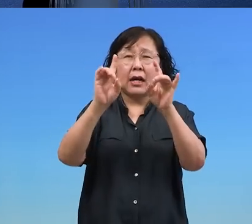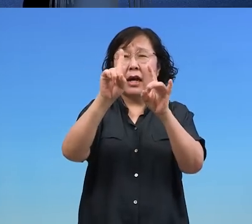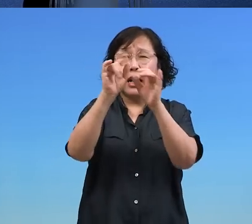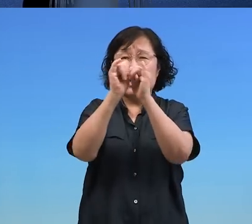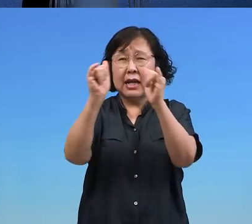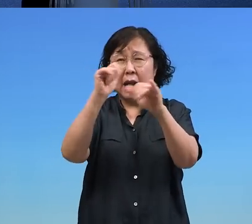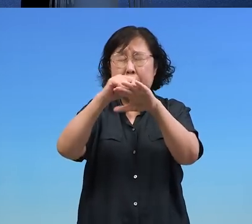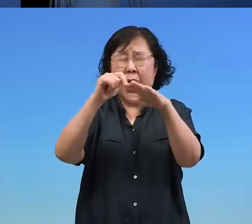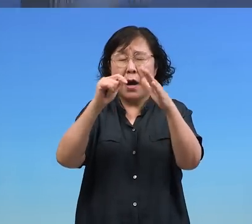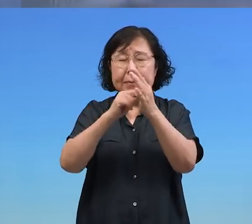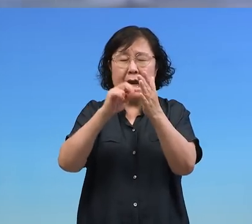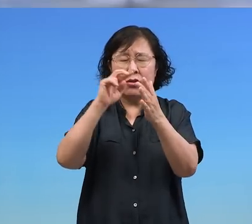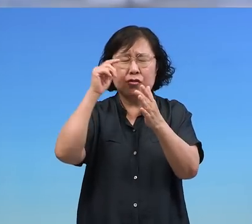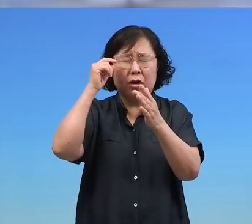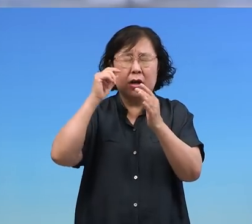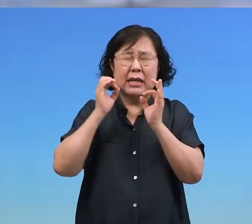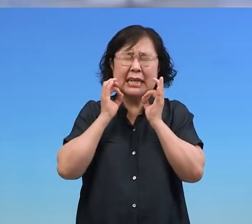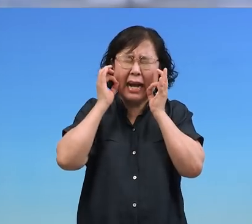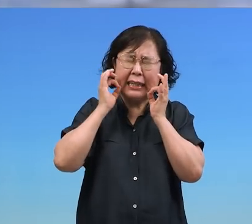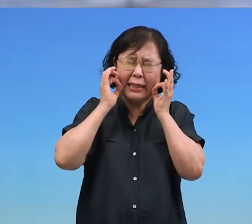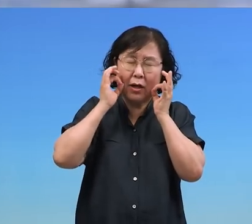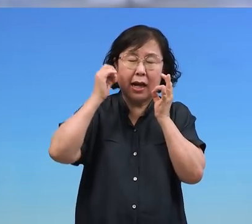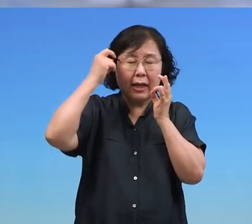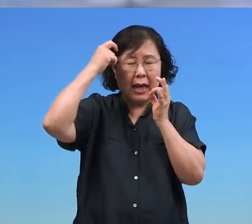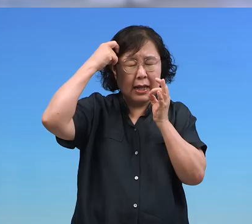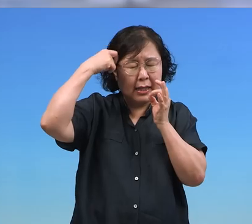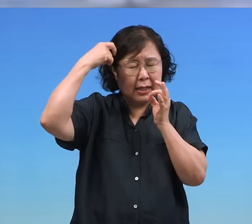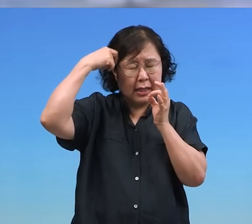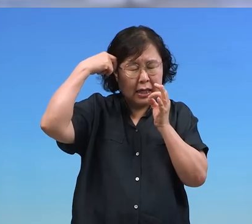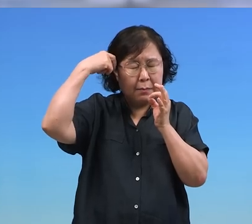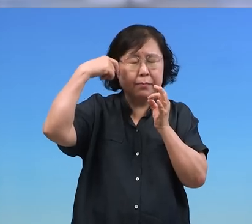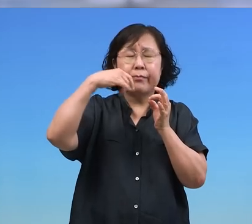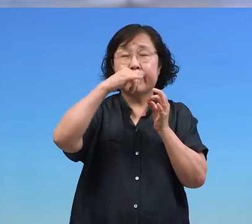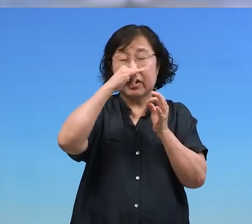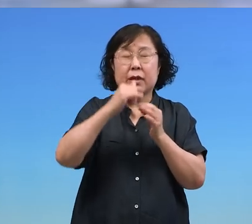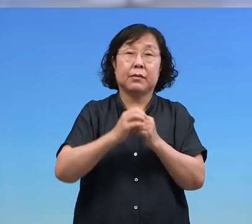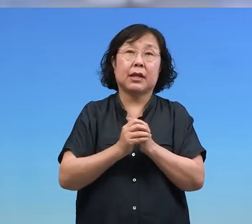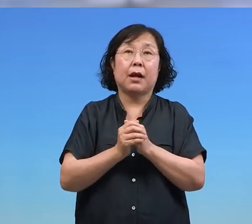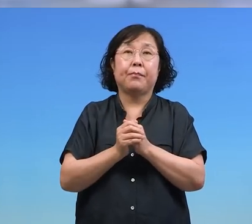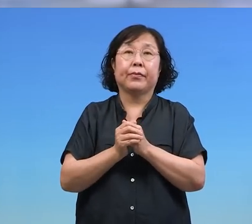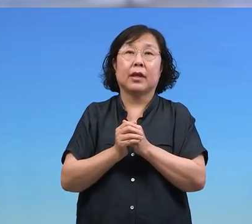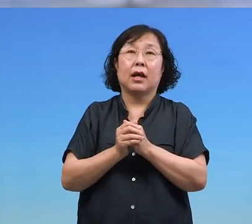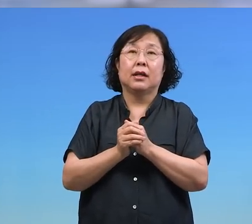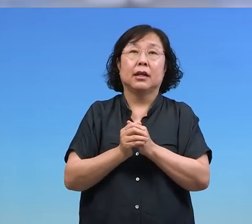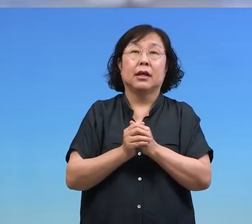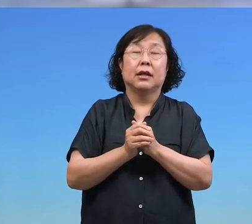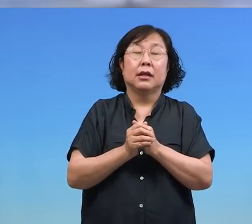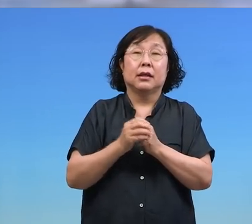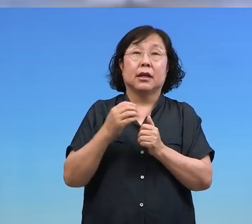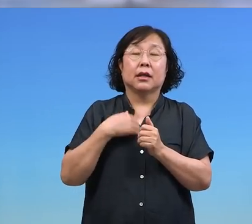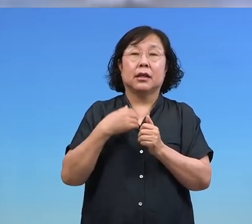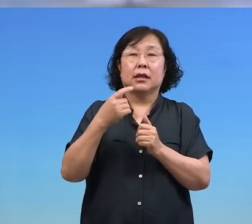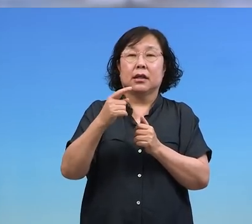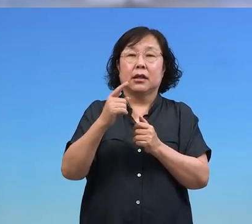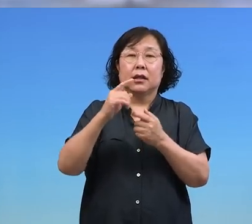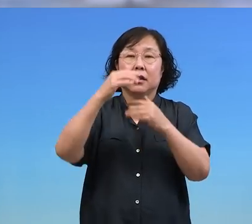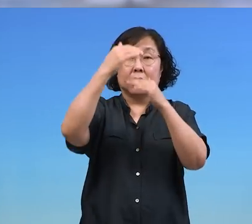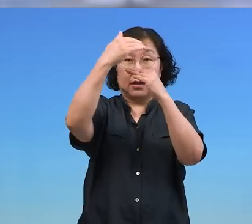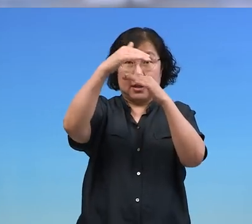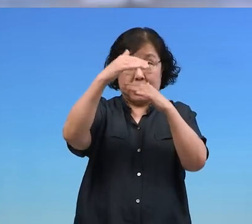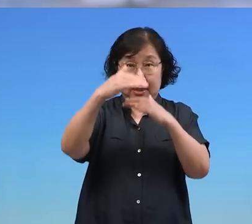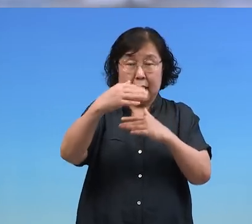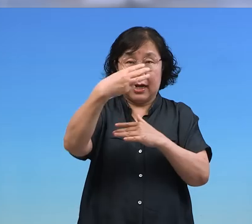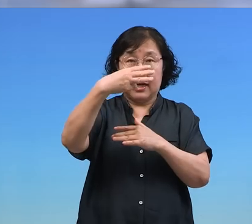이런 내용을 보내주면서 그런 내용을 담은 기사 하나를 제게 보내줬는데요 보니까 대략 어떤